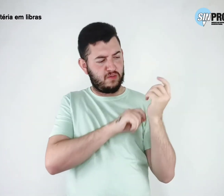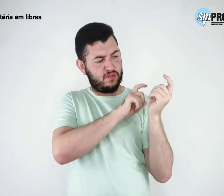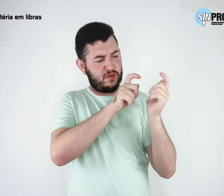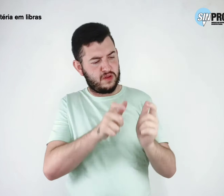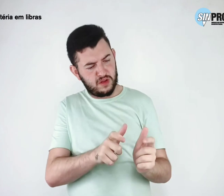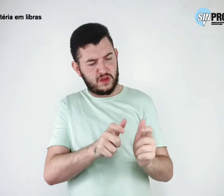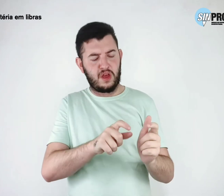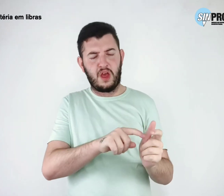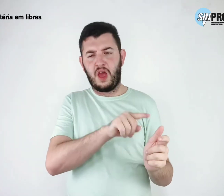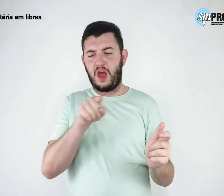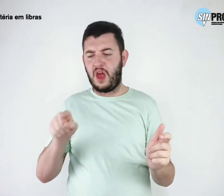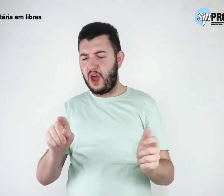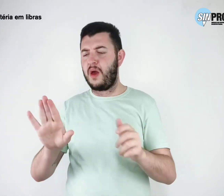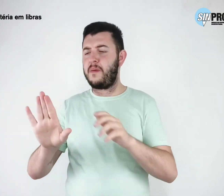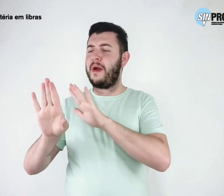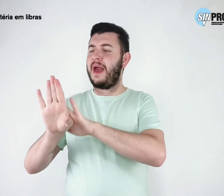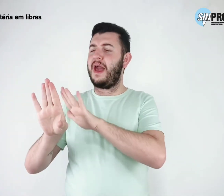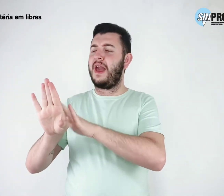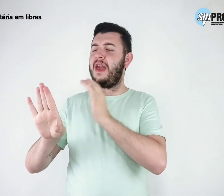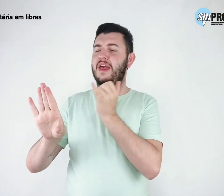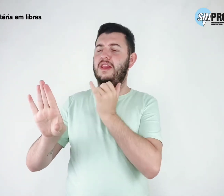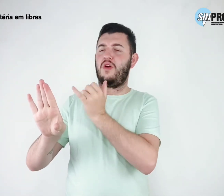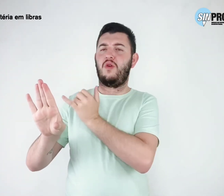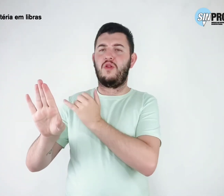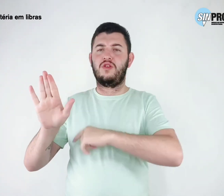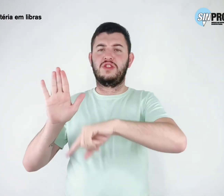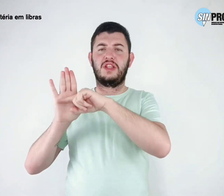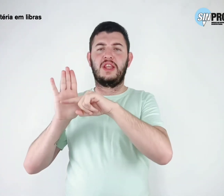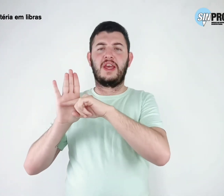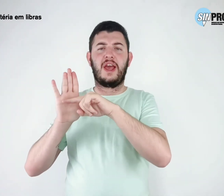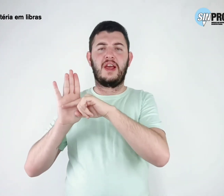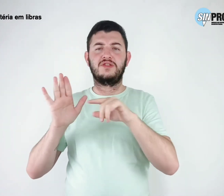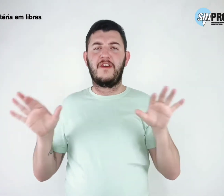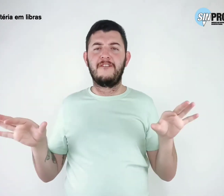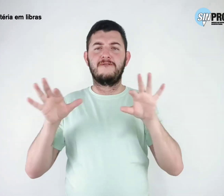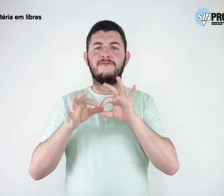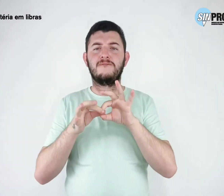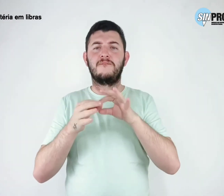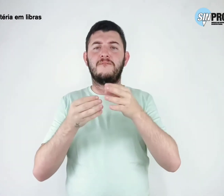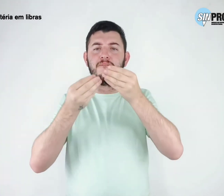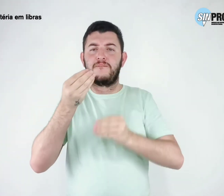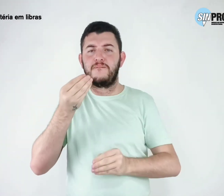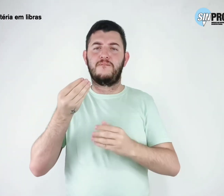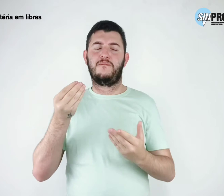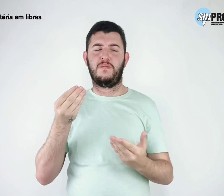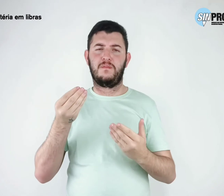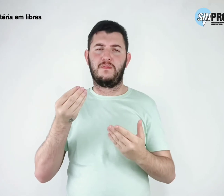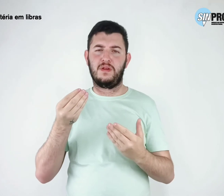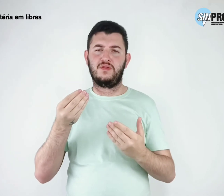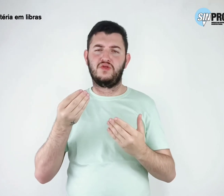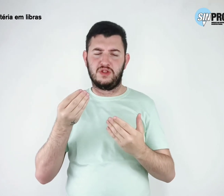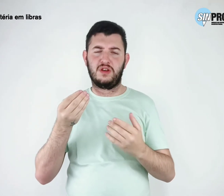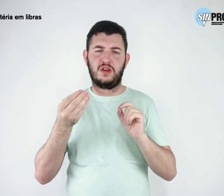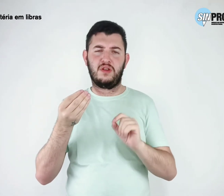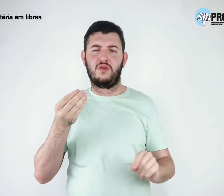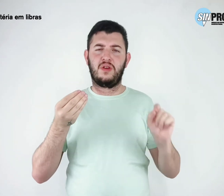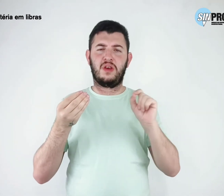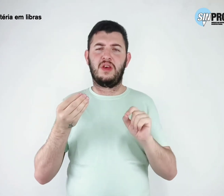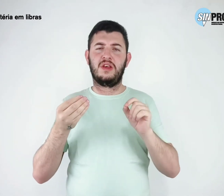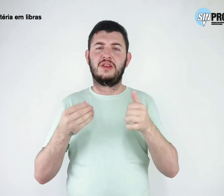uma ideologia negativa, causando danos morais a mais de 150 templos